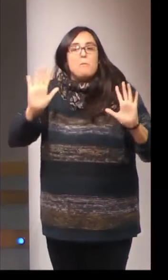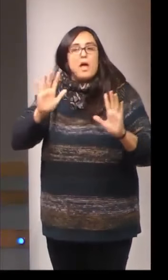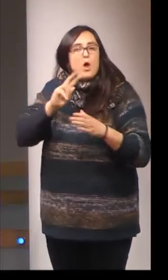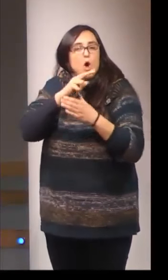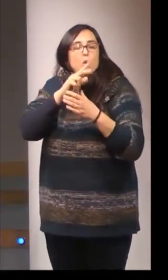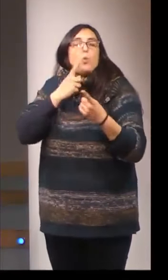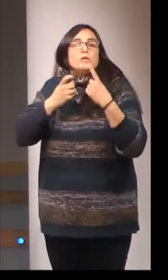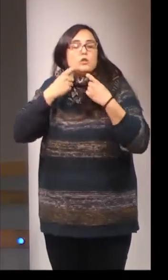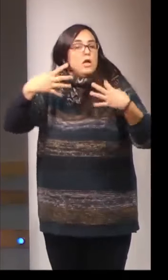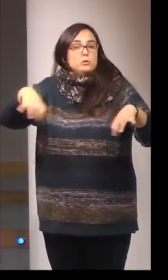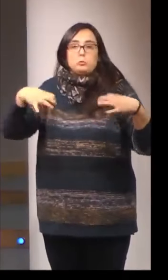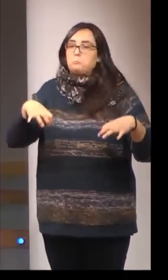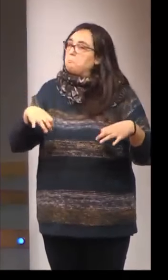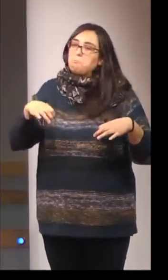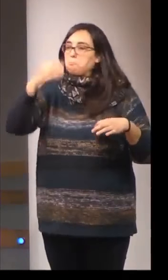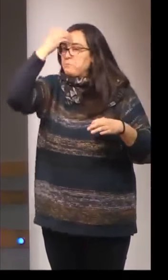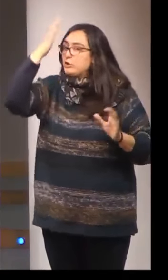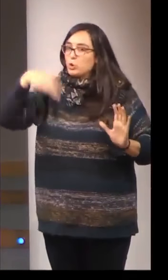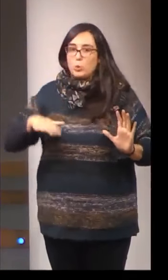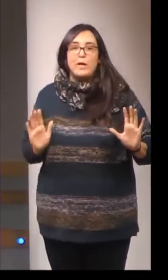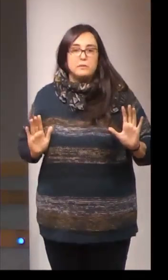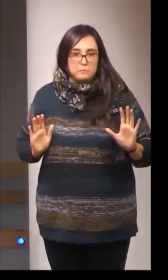cuestionarios bilingües en el pasado,